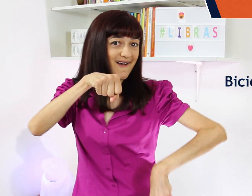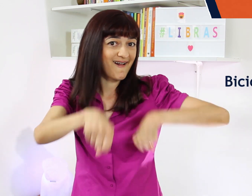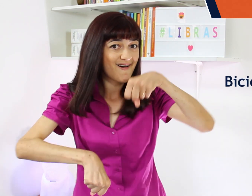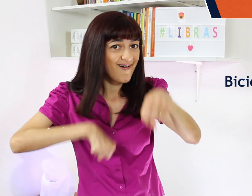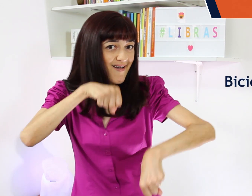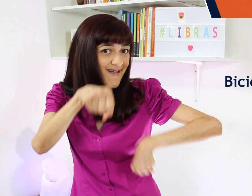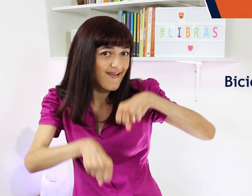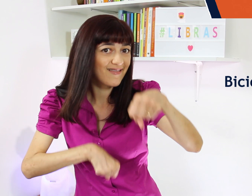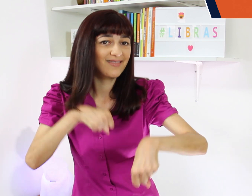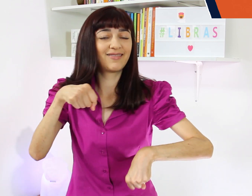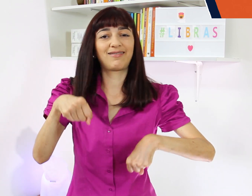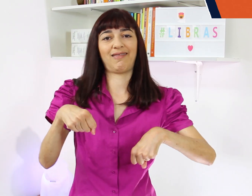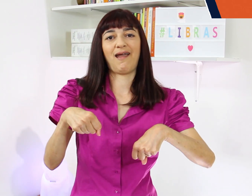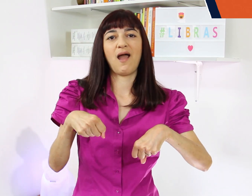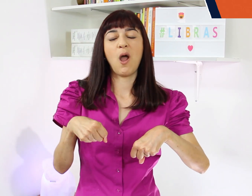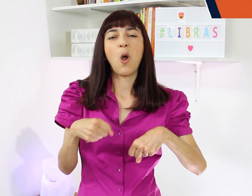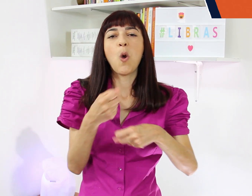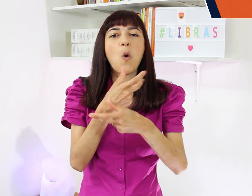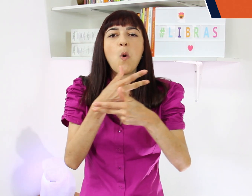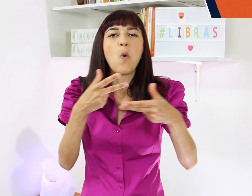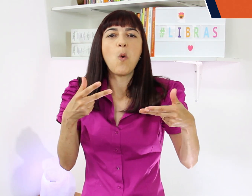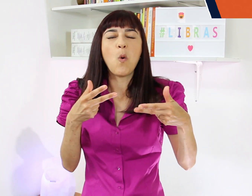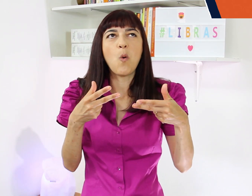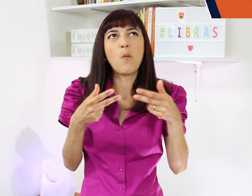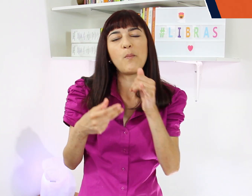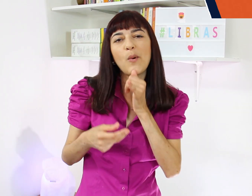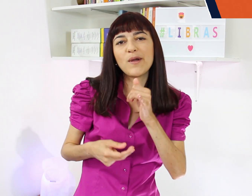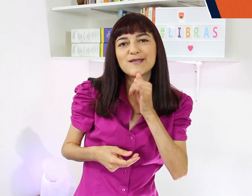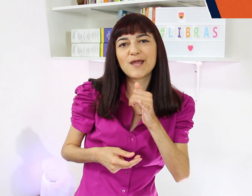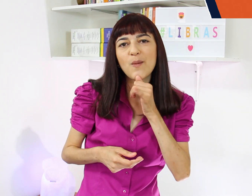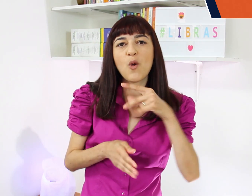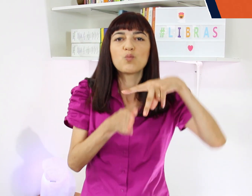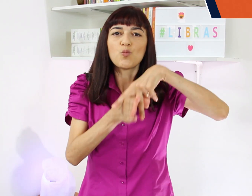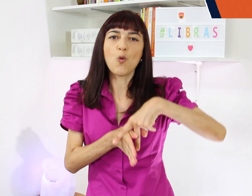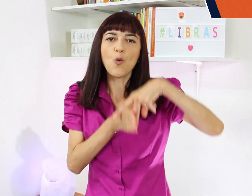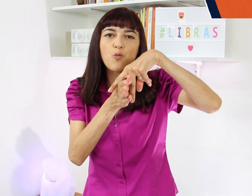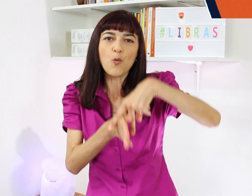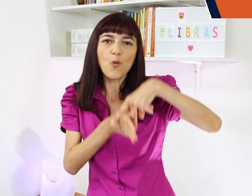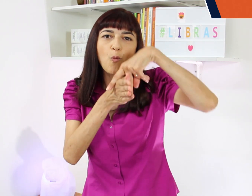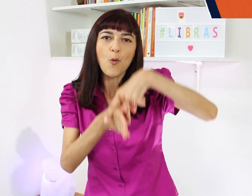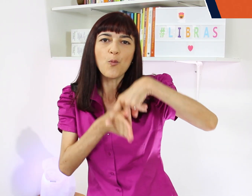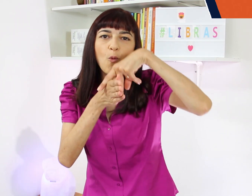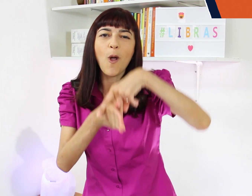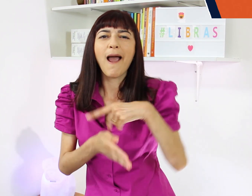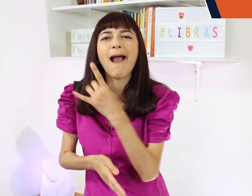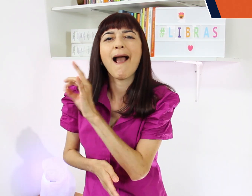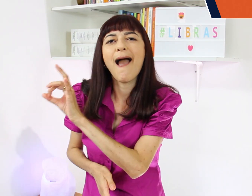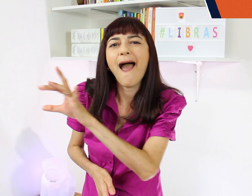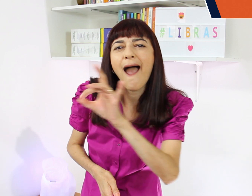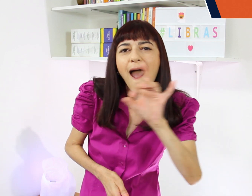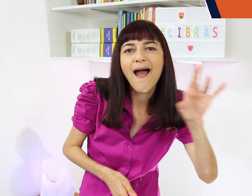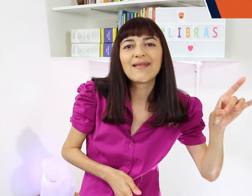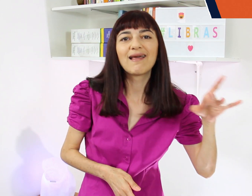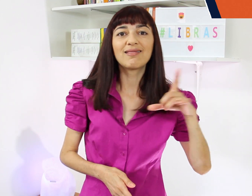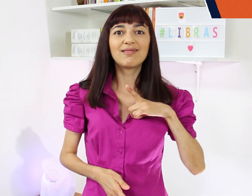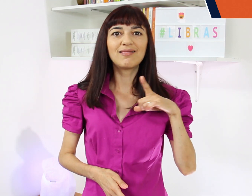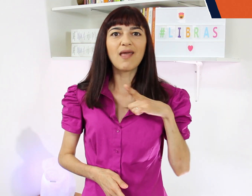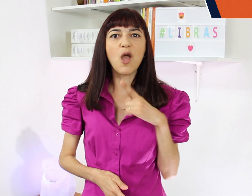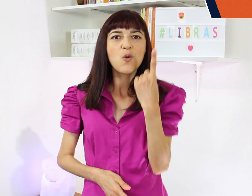para bicicleta. Para coisas, por exemplo, como um cavalo. Além do sinal, temos também vários